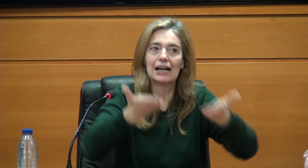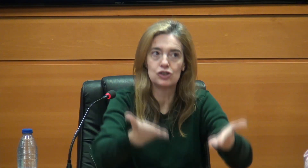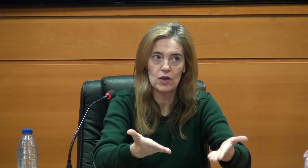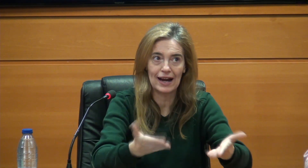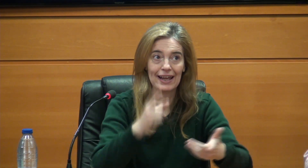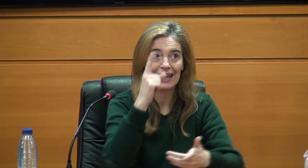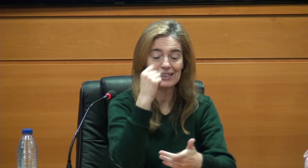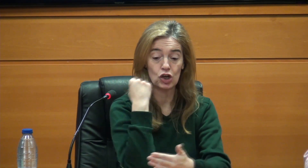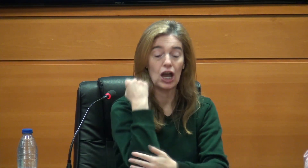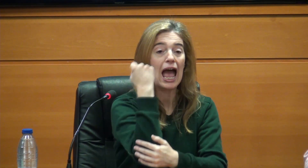esto